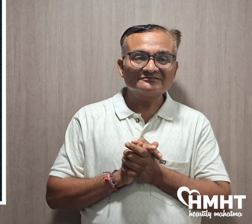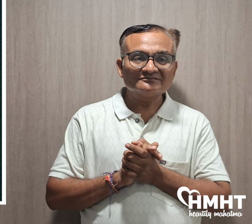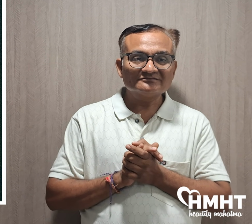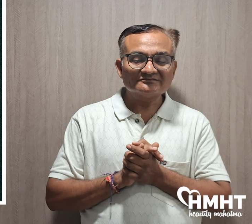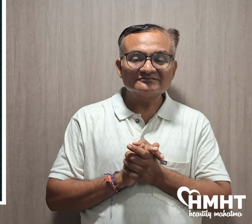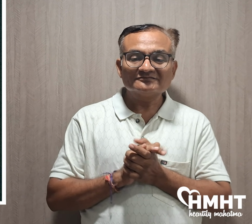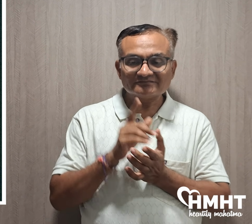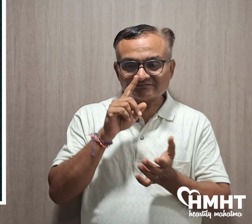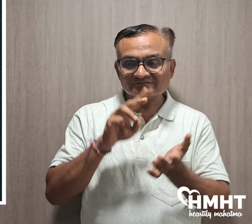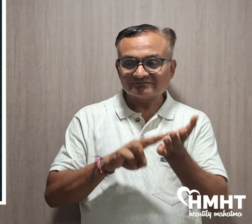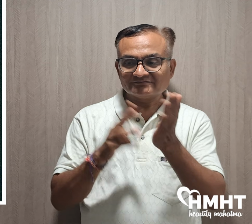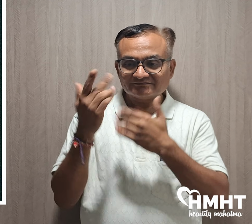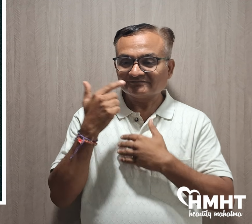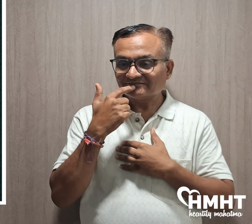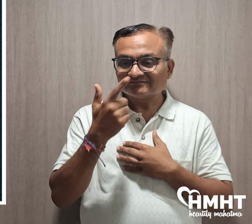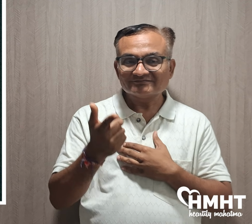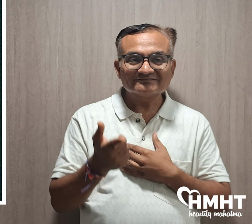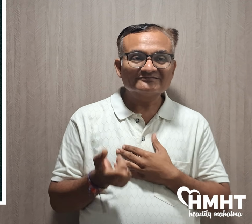તો કે